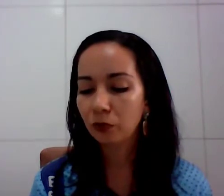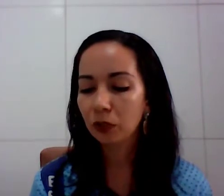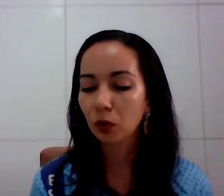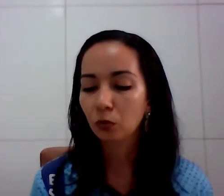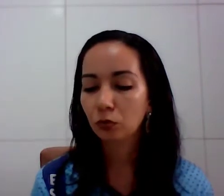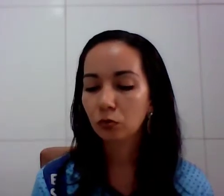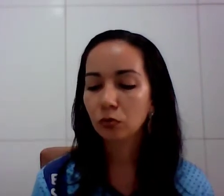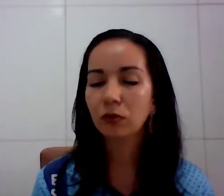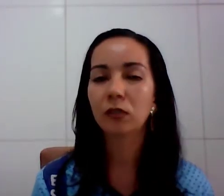de